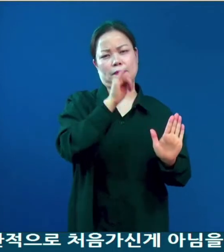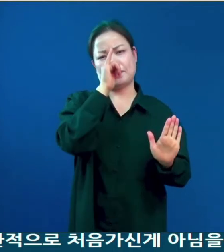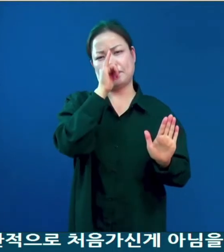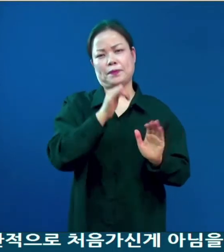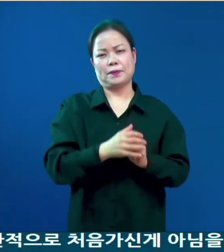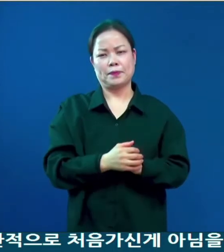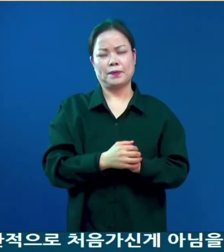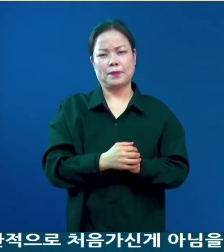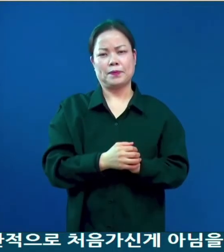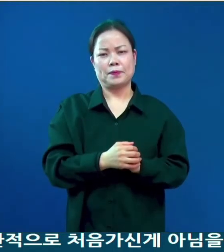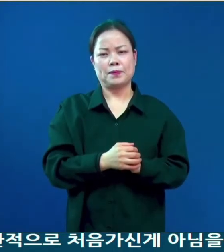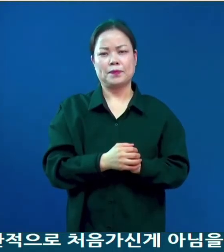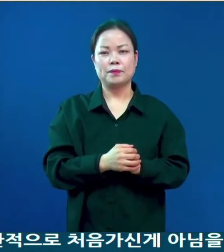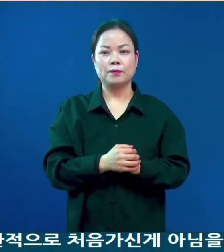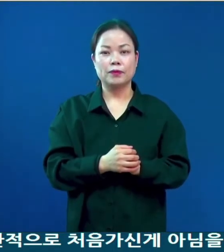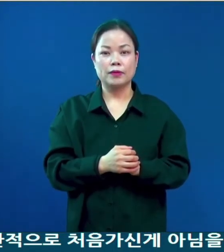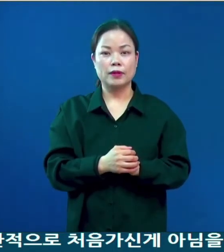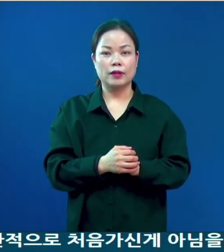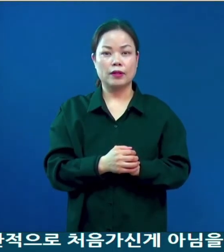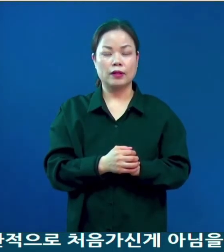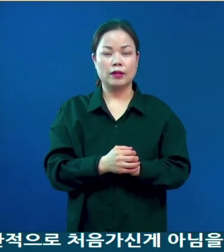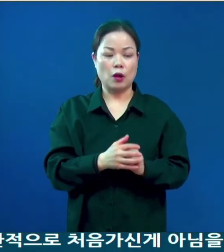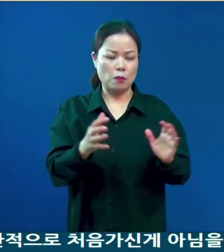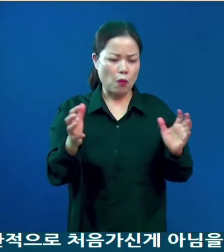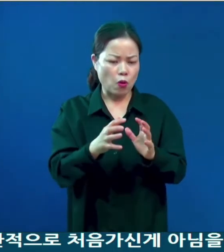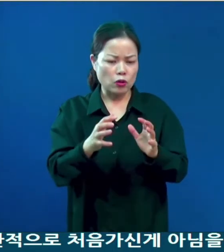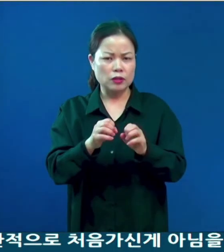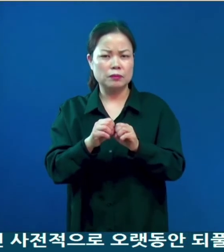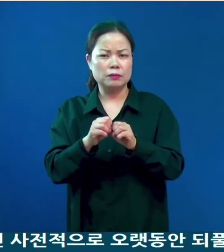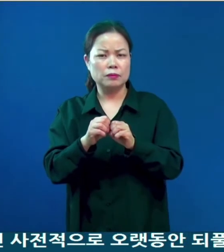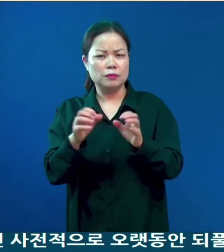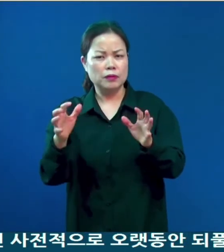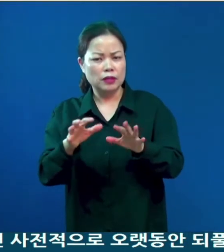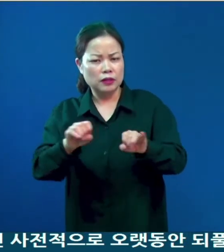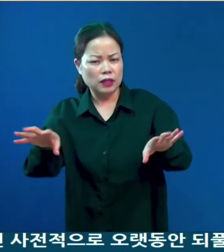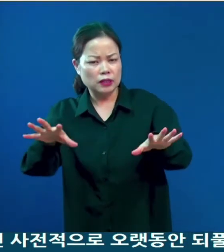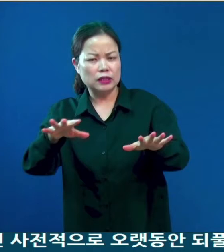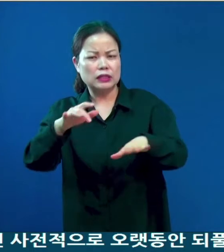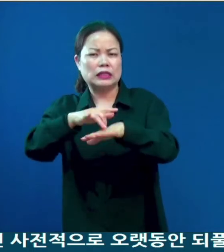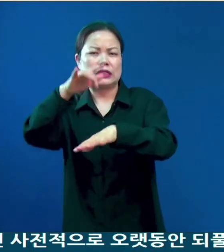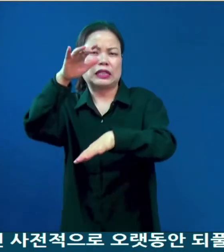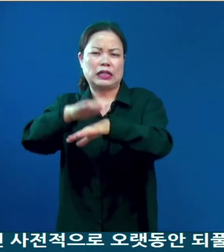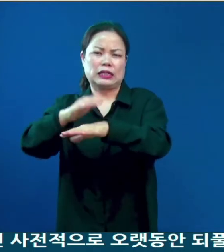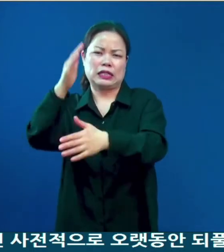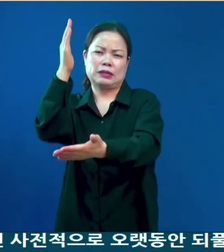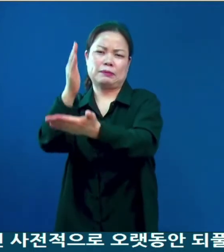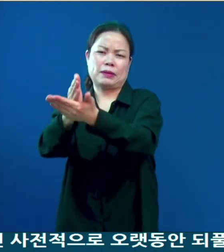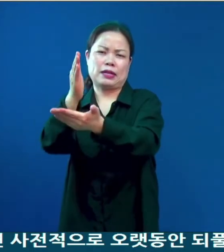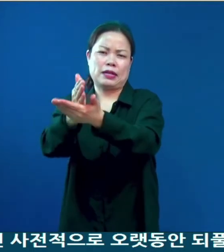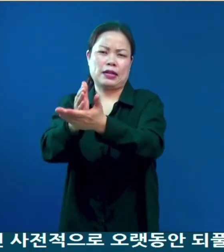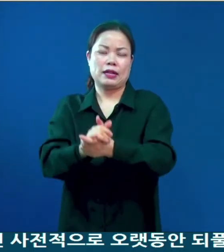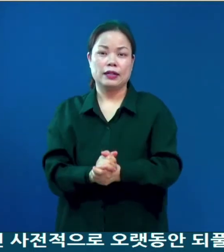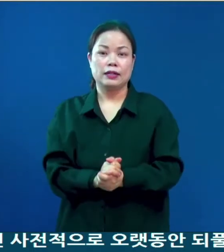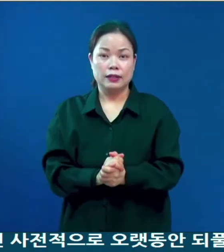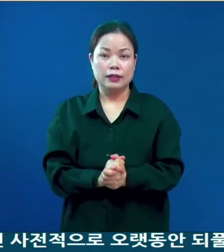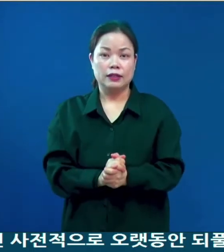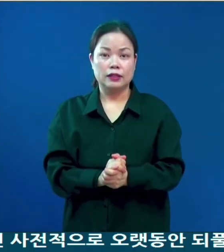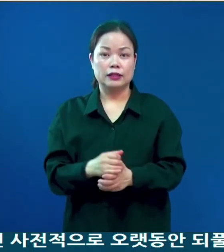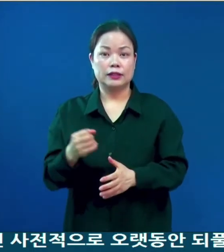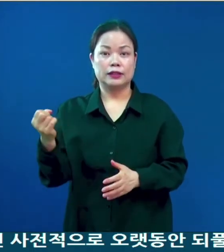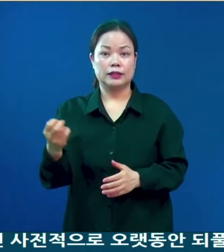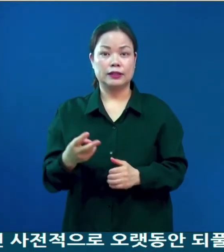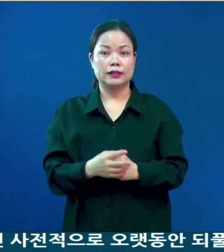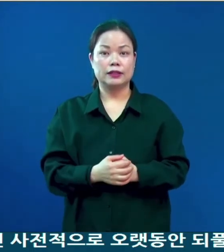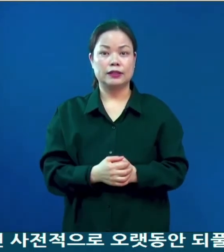있습니다. 예컨대 모이기를 패하는 어떤 사람들의 습관과 같이 하지 말아라, 이런 말씀 나오죠.